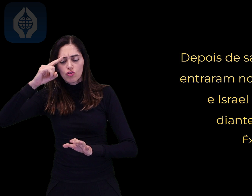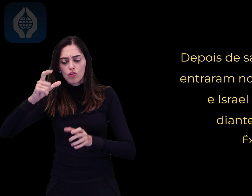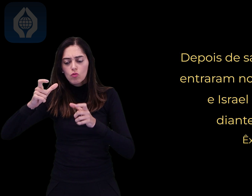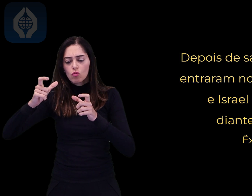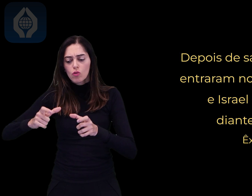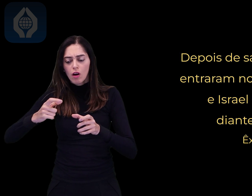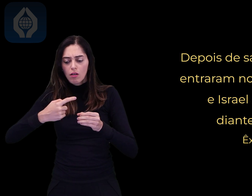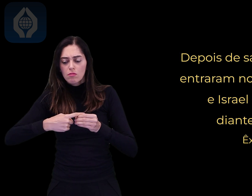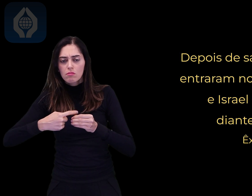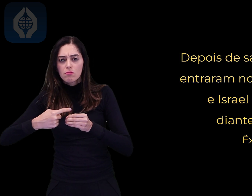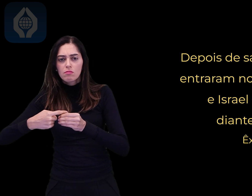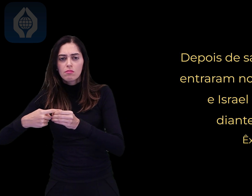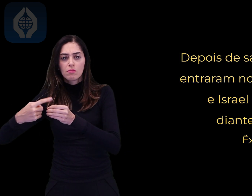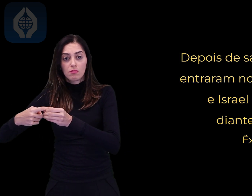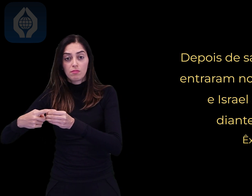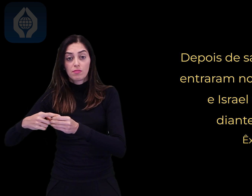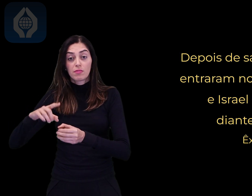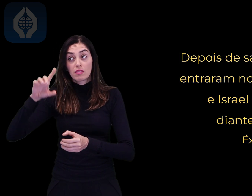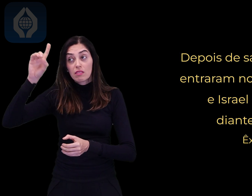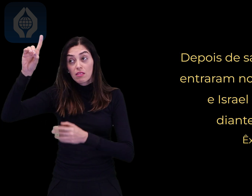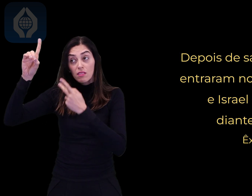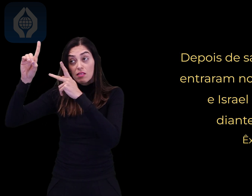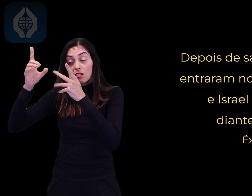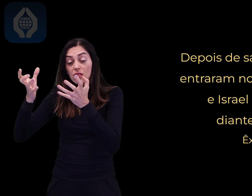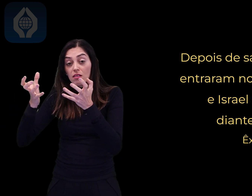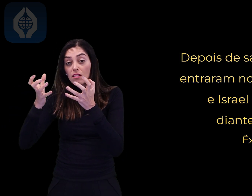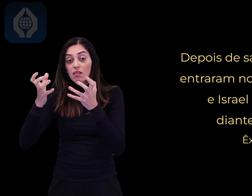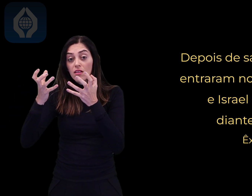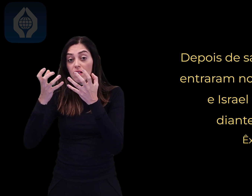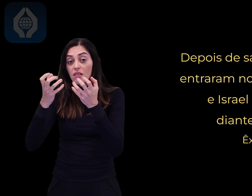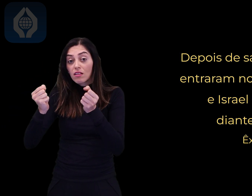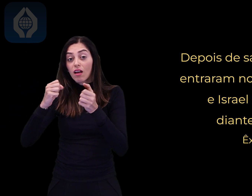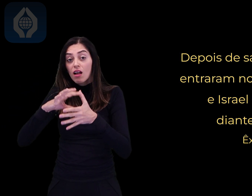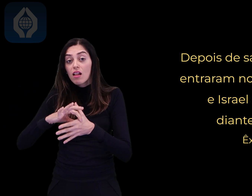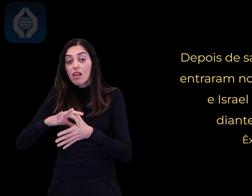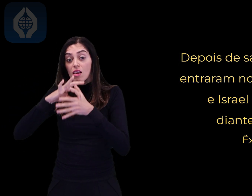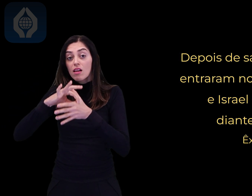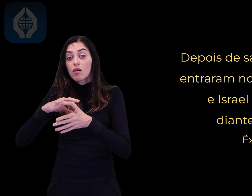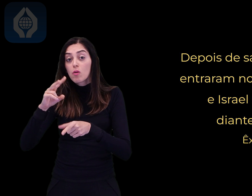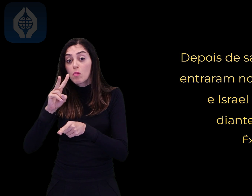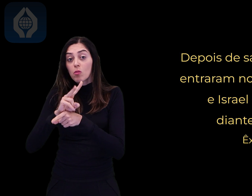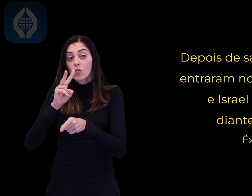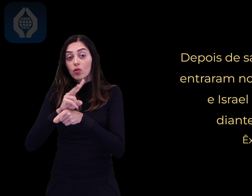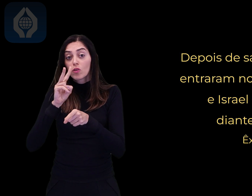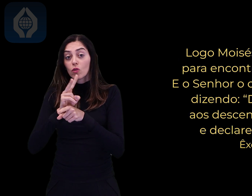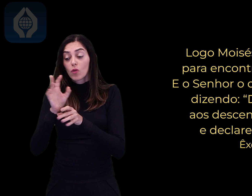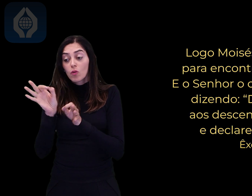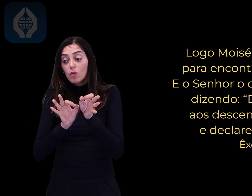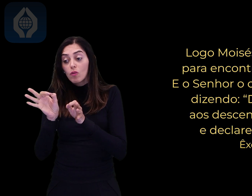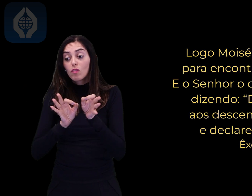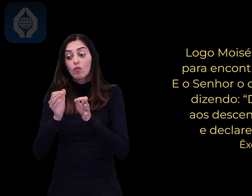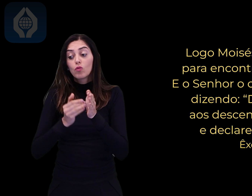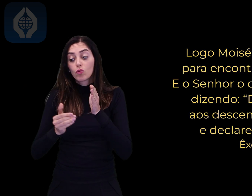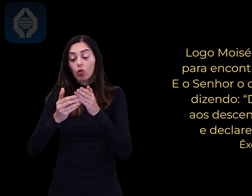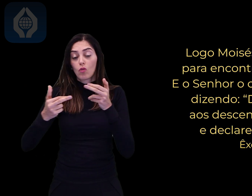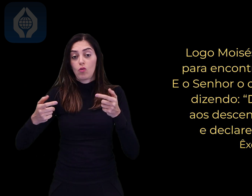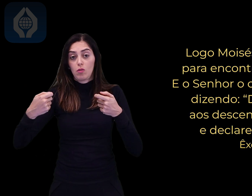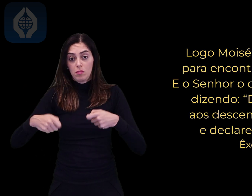o aceitassem como seu líder, protetor e provedor de tudo o que necessitassem. Como está escrito em Êxodo